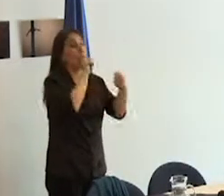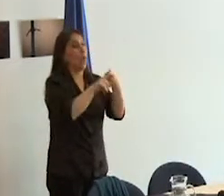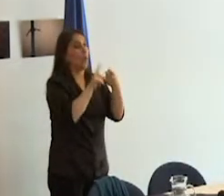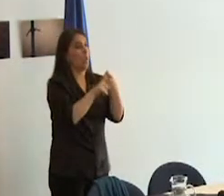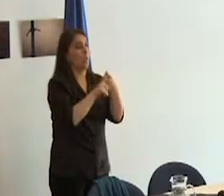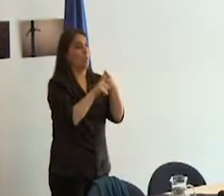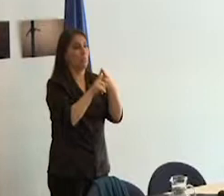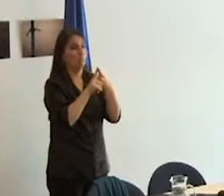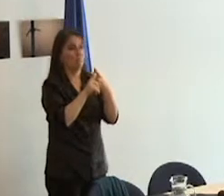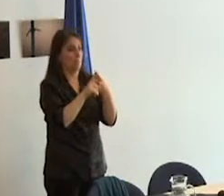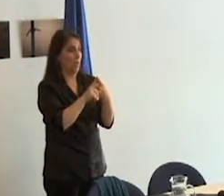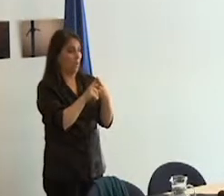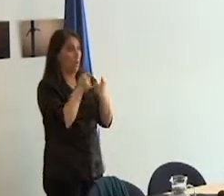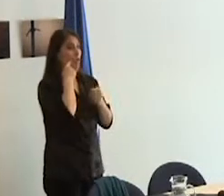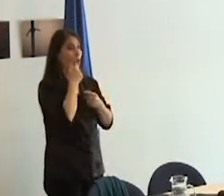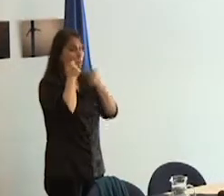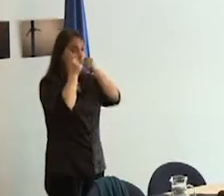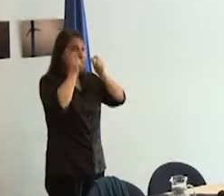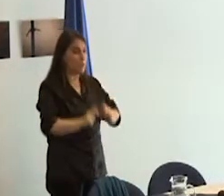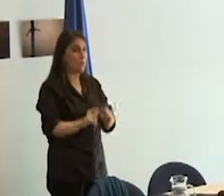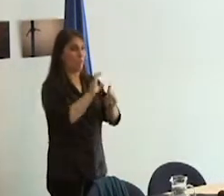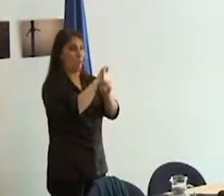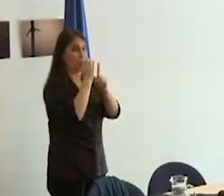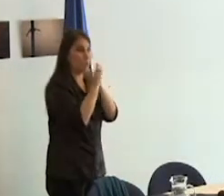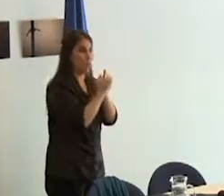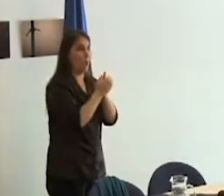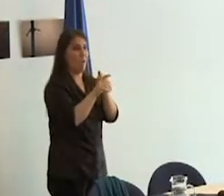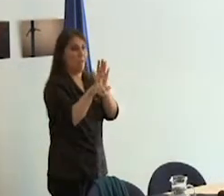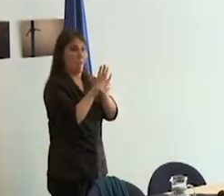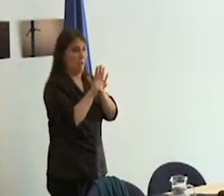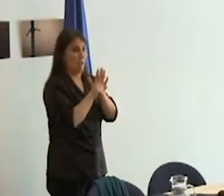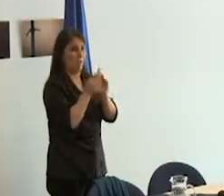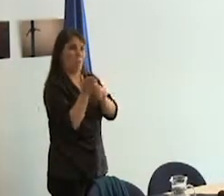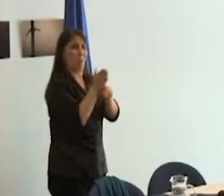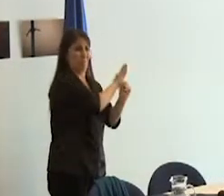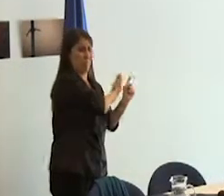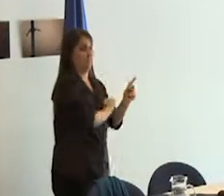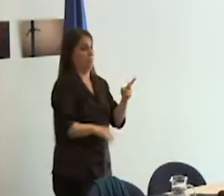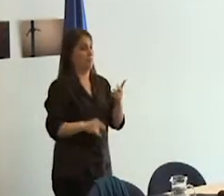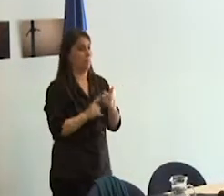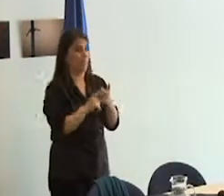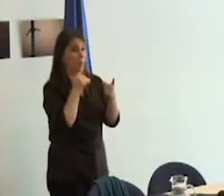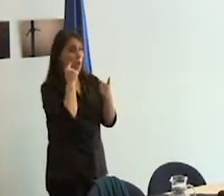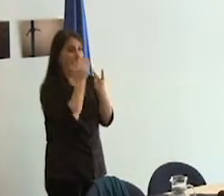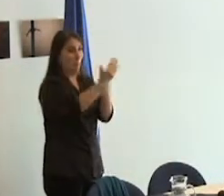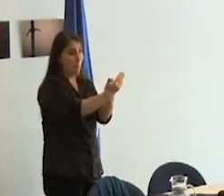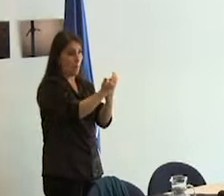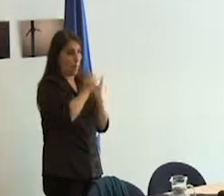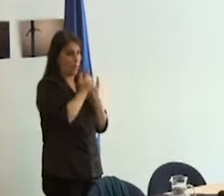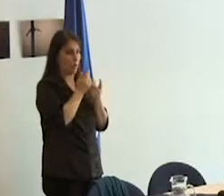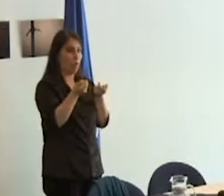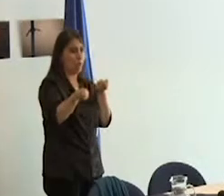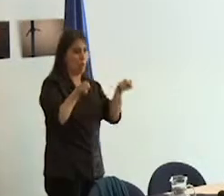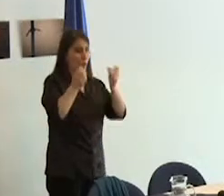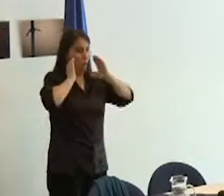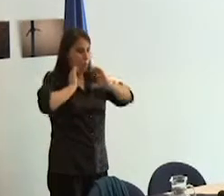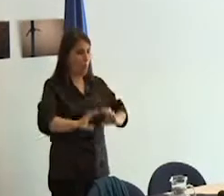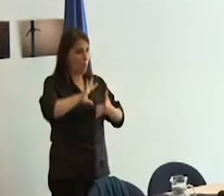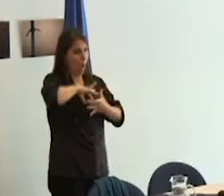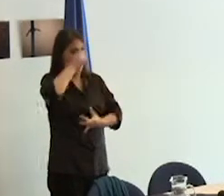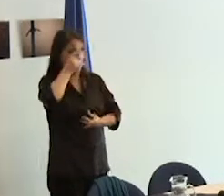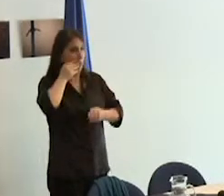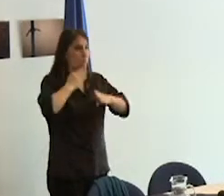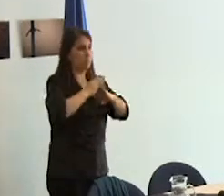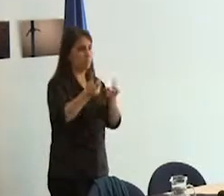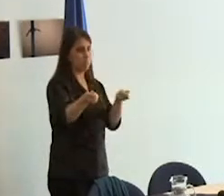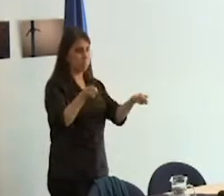eliminación física, jurídica y cultural, la protección, que apuntaba al control sobre el cuerpo y el alma.